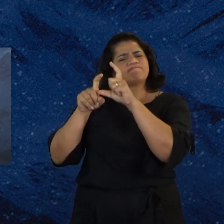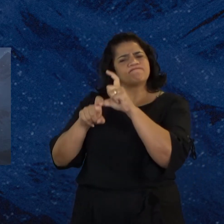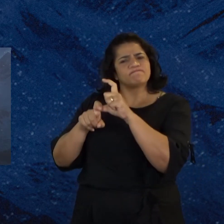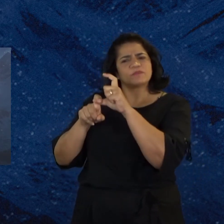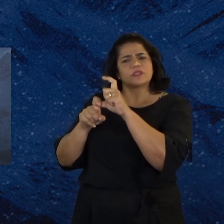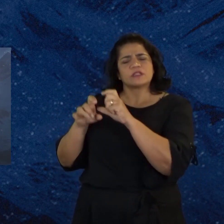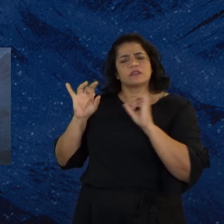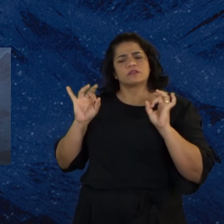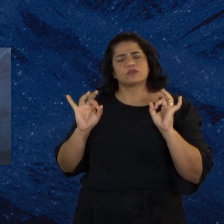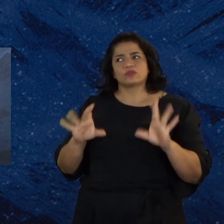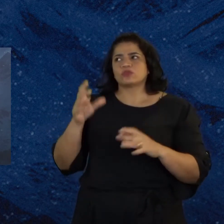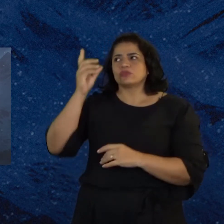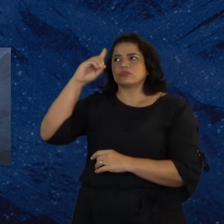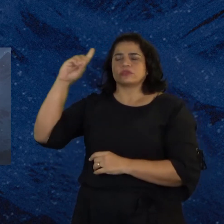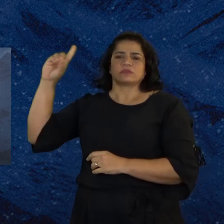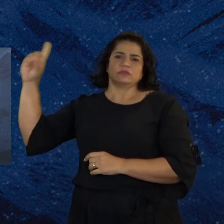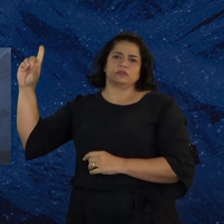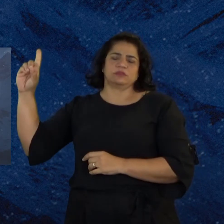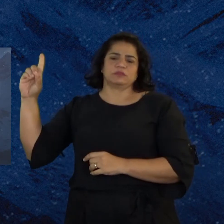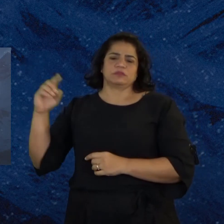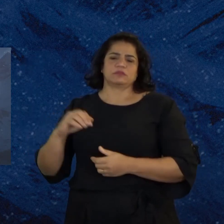enganosas, ilusórias.